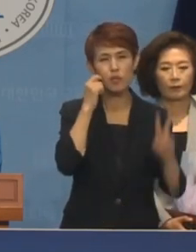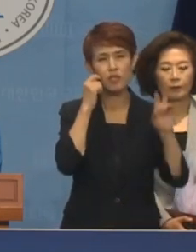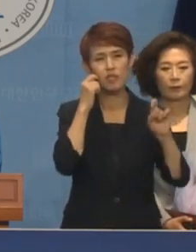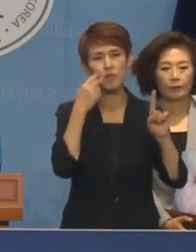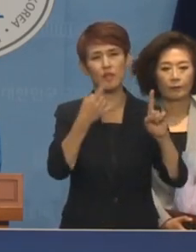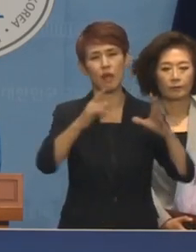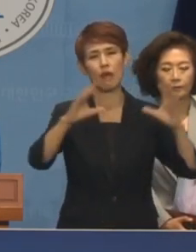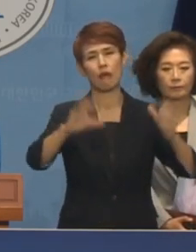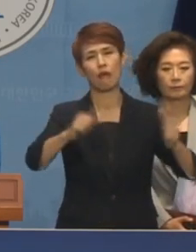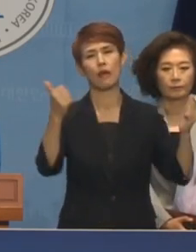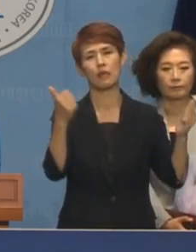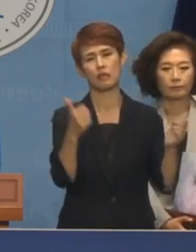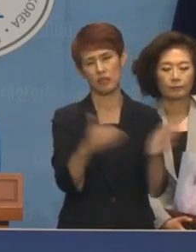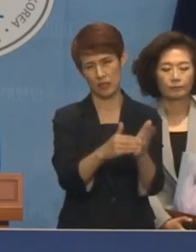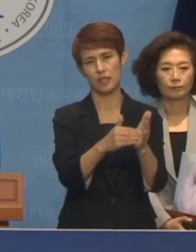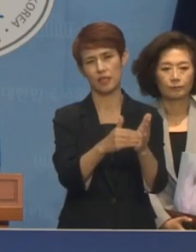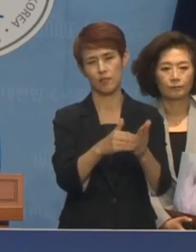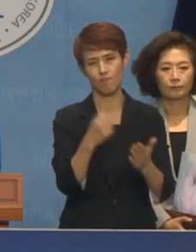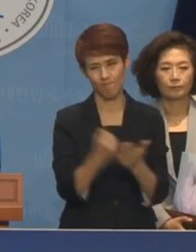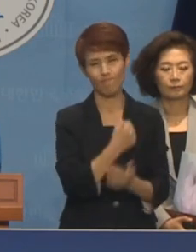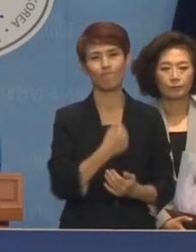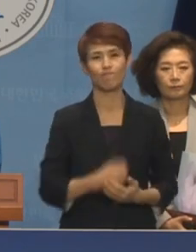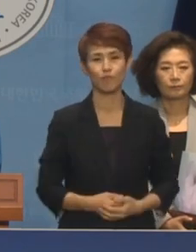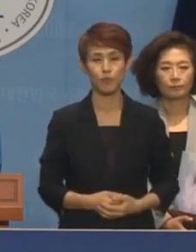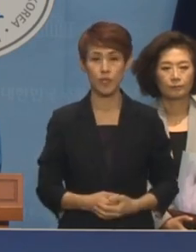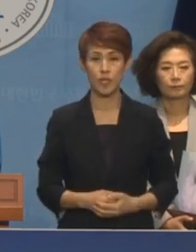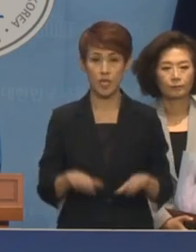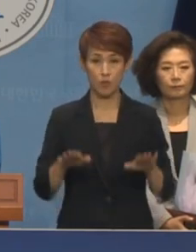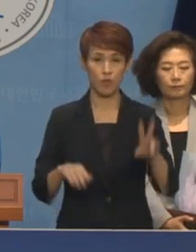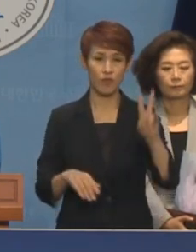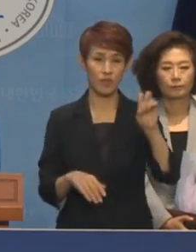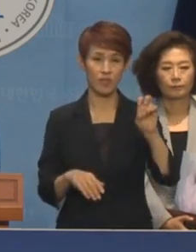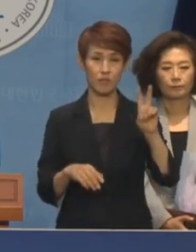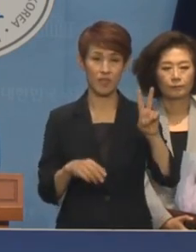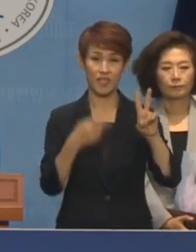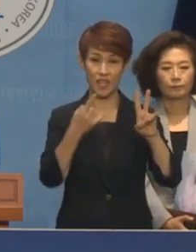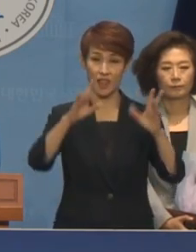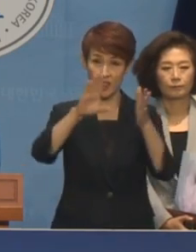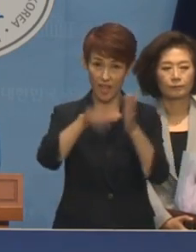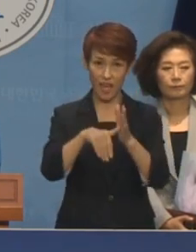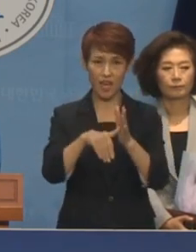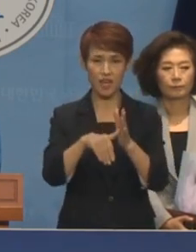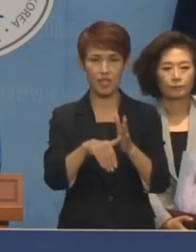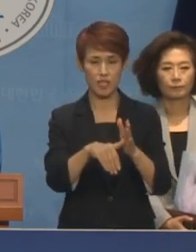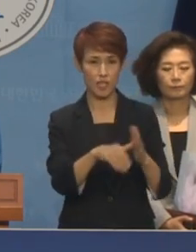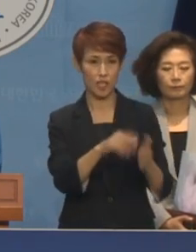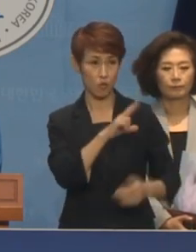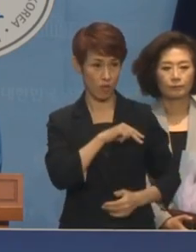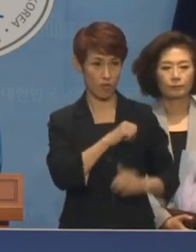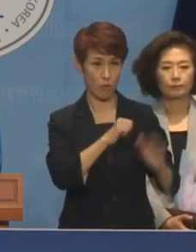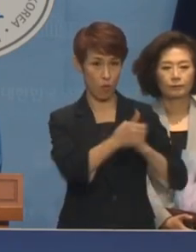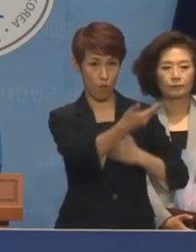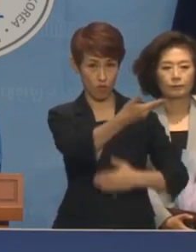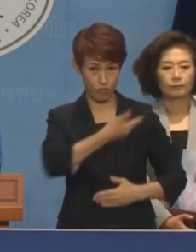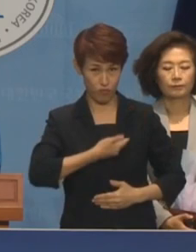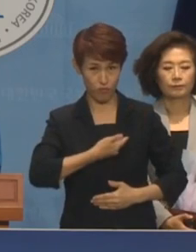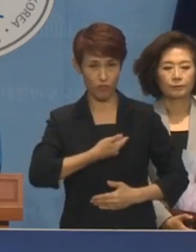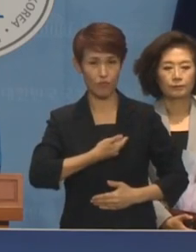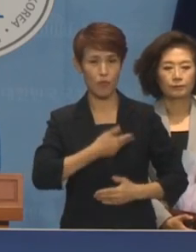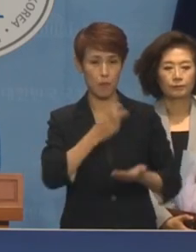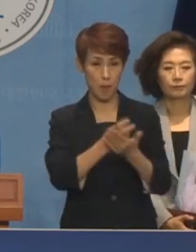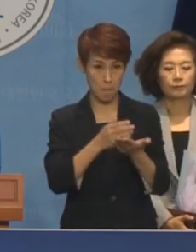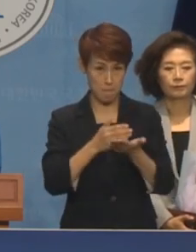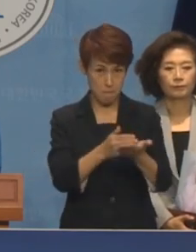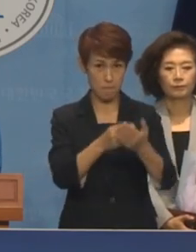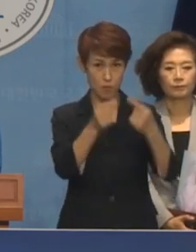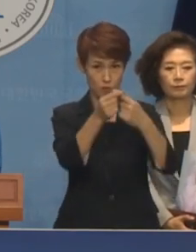아쉬운 법안들도 많다고 생각합니다. 저는 이번 22대 국회에서 양이원영 의원님께서 대표 발의한 2가지 법안을